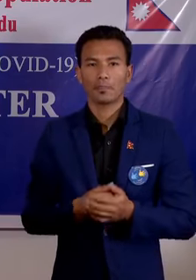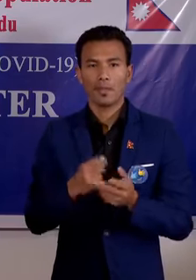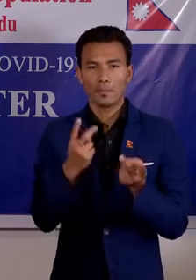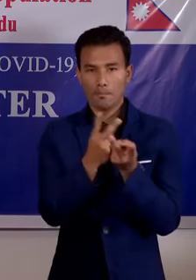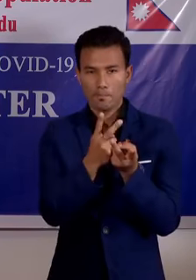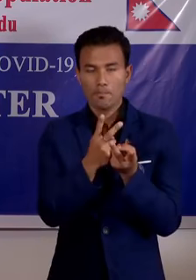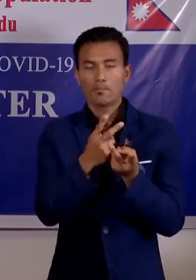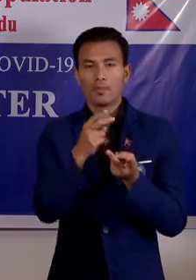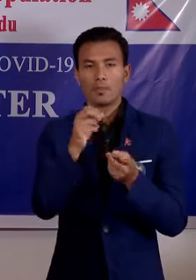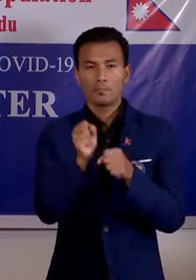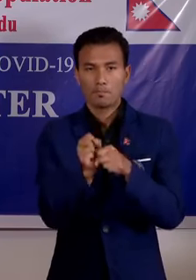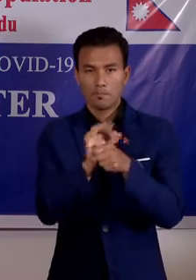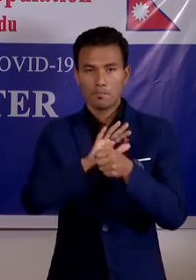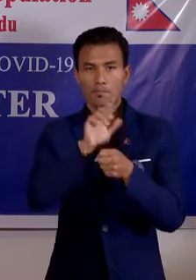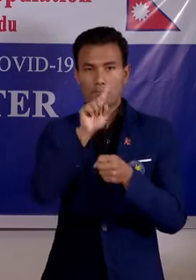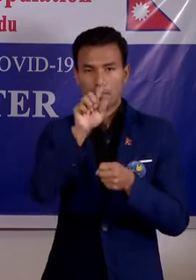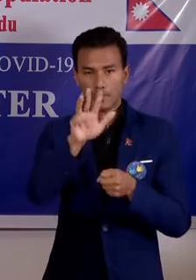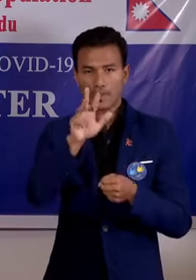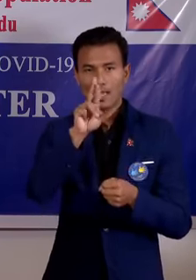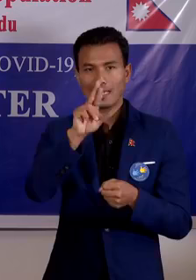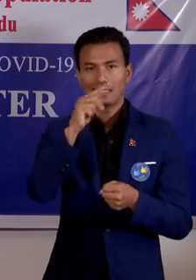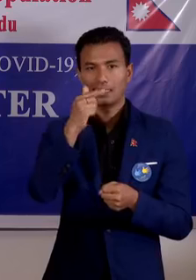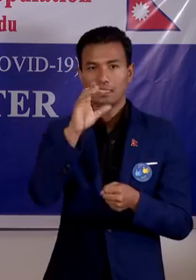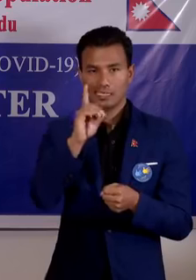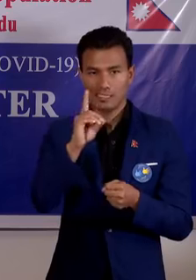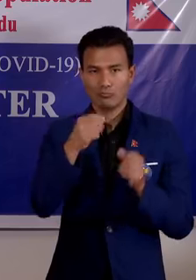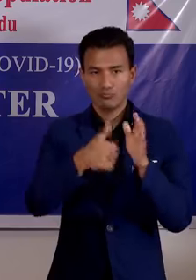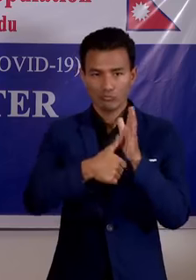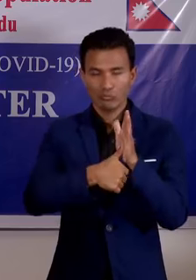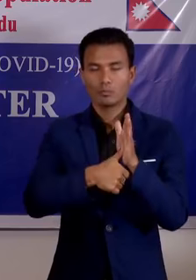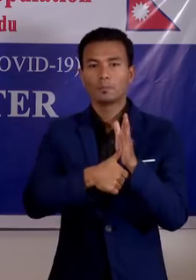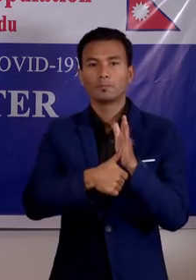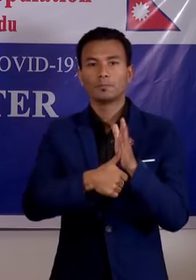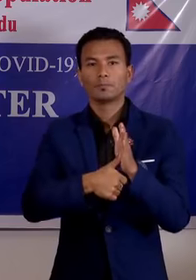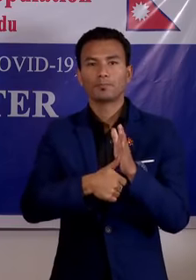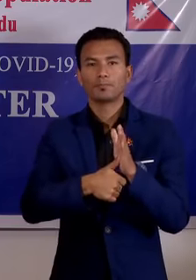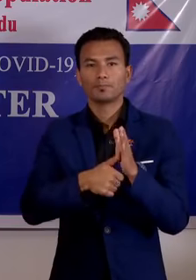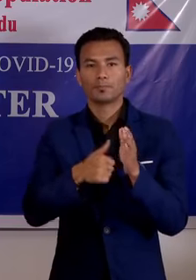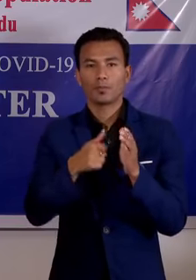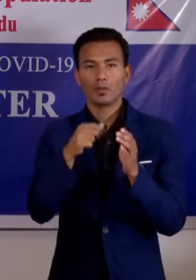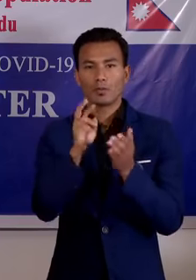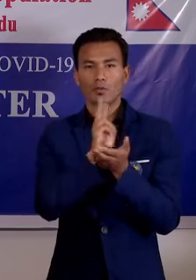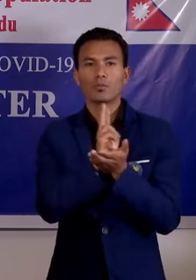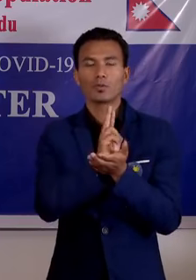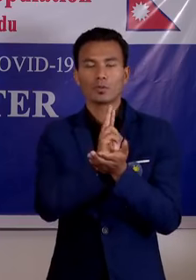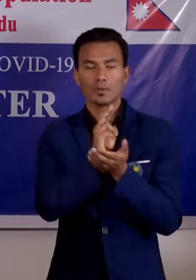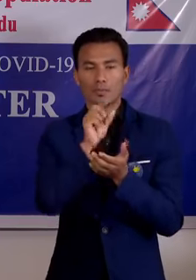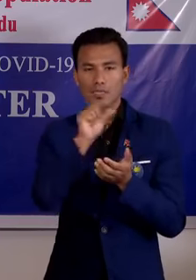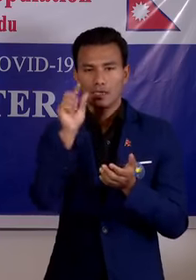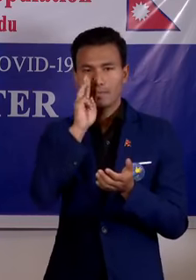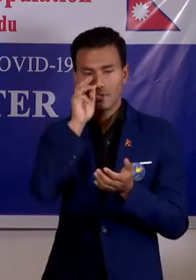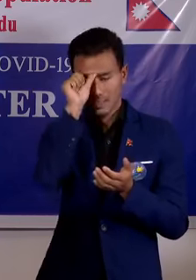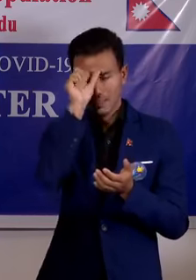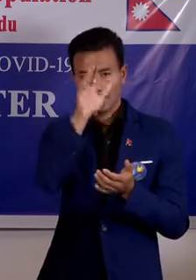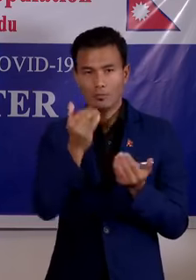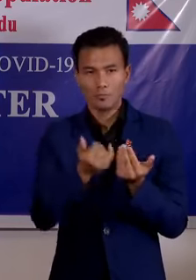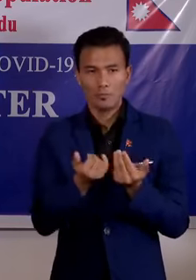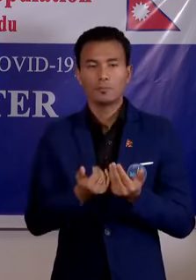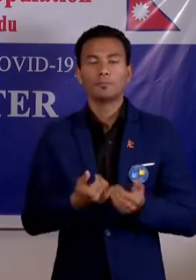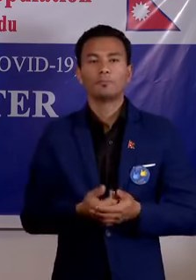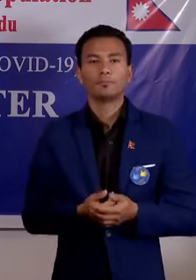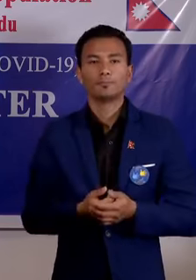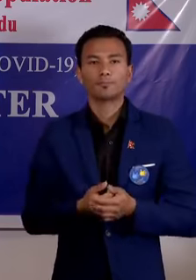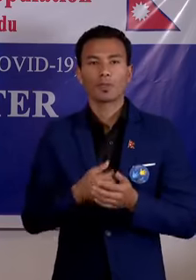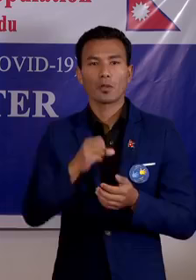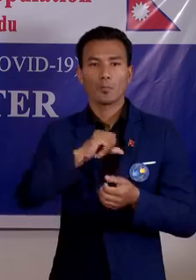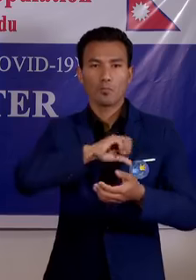त्यसै गरी COVID-19 को आरटिडी परीक्षणको पछिल्लो अवस्थाबारे जानकारी गराउन चाहन्छु। हाम्रो